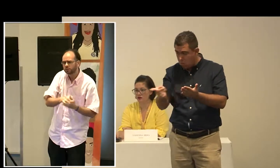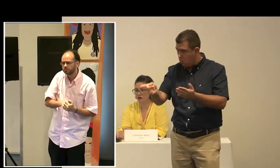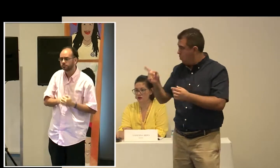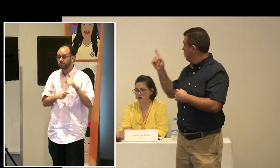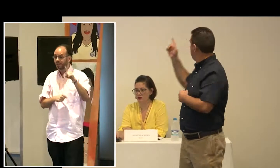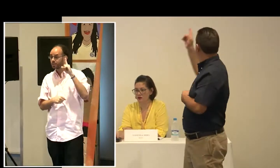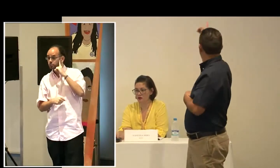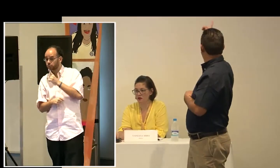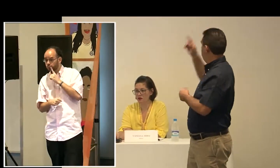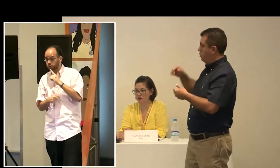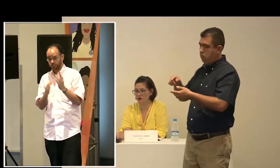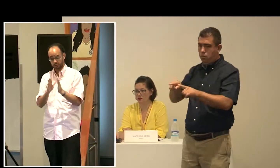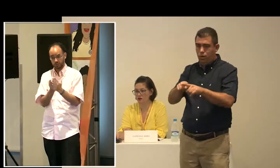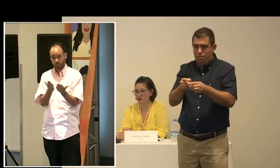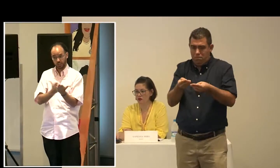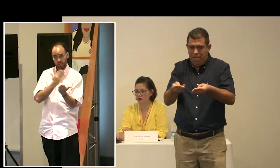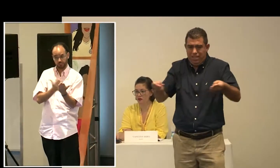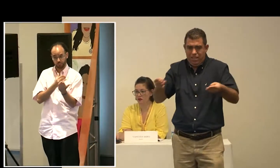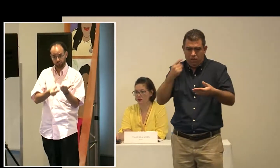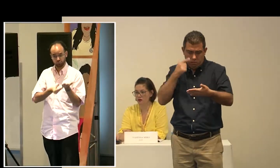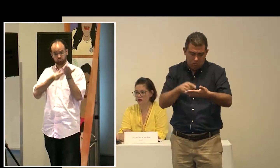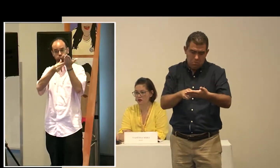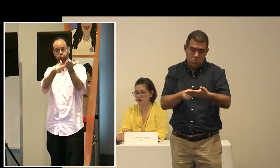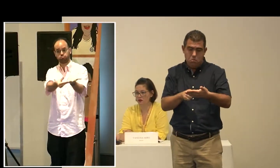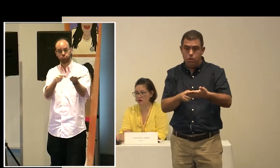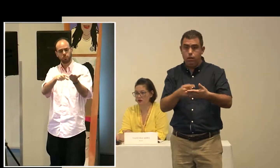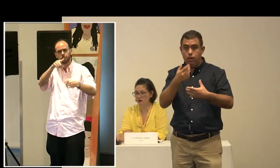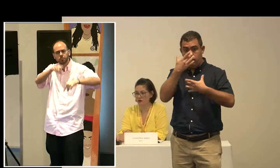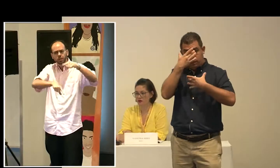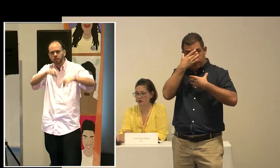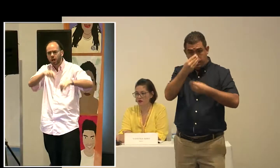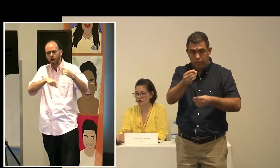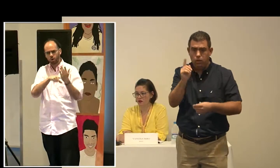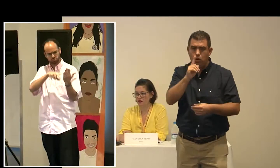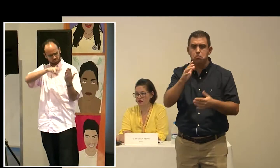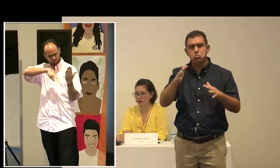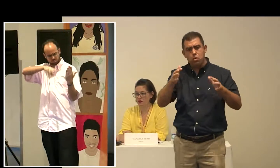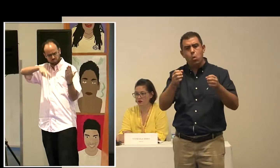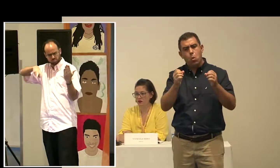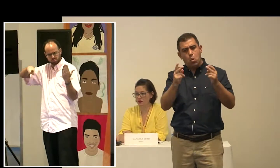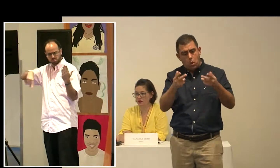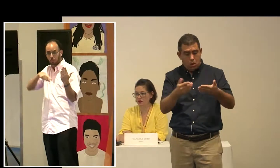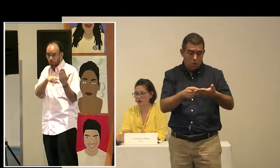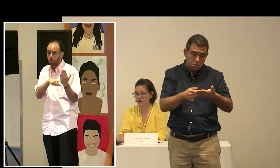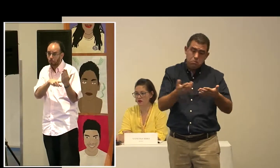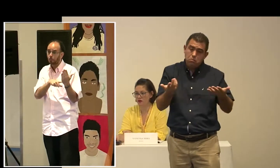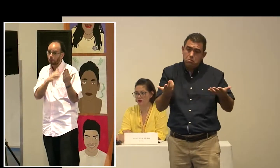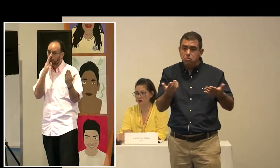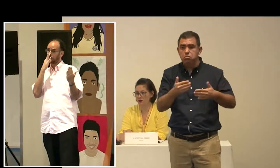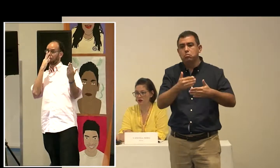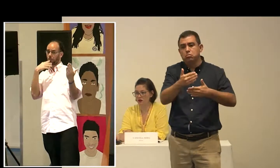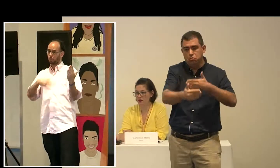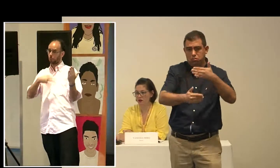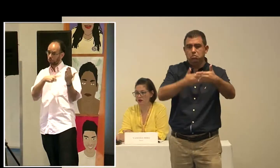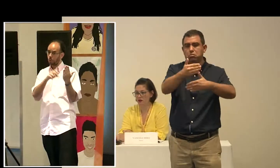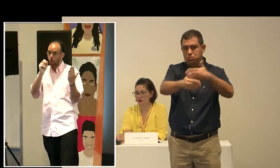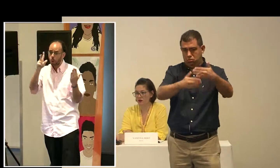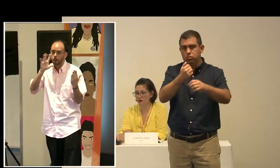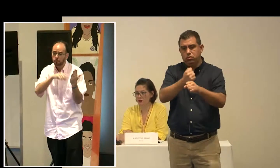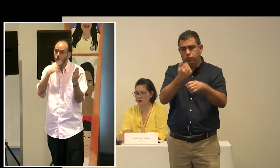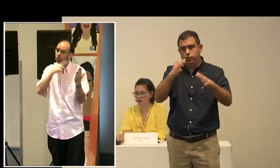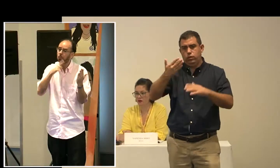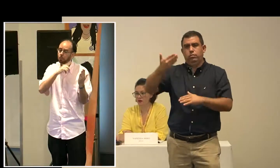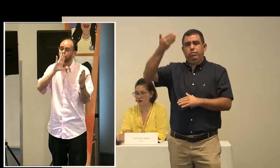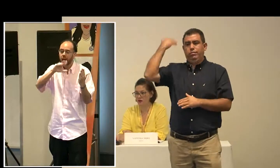foi em 1973. Nós demos o primeiro material, nós conseguimos